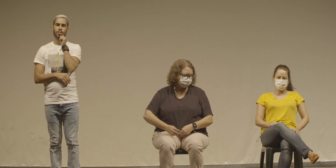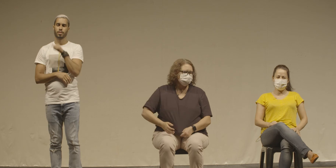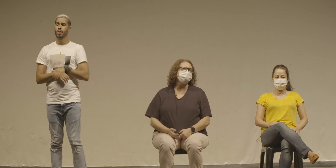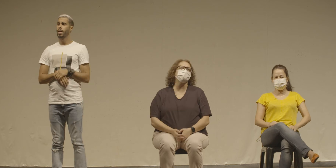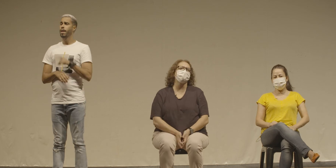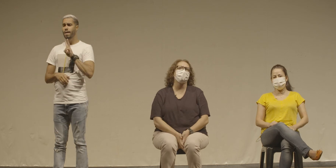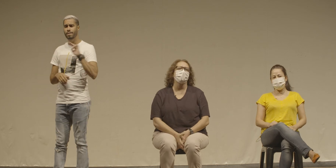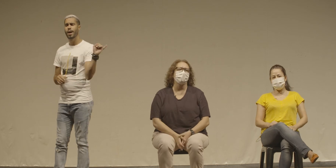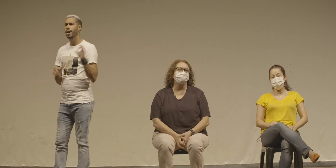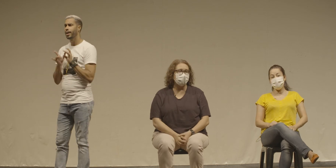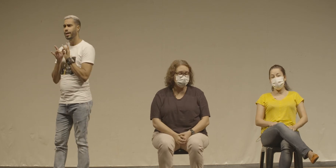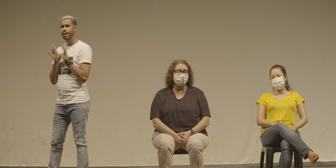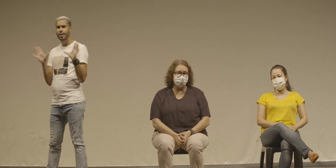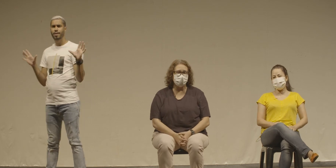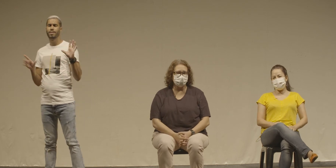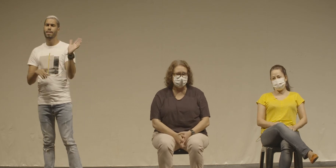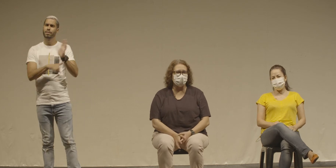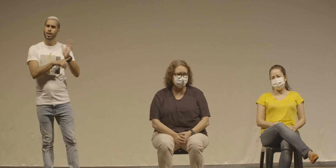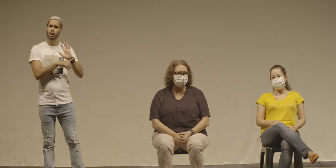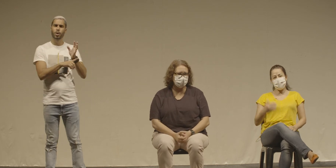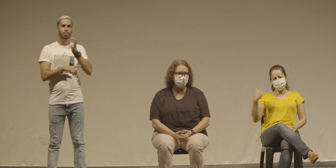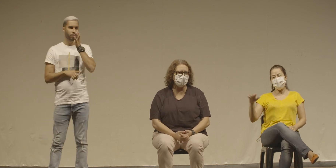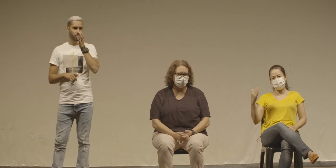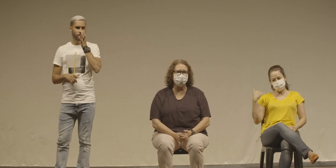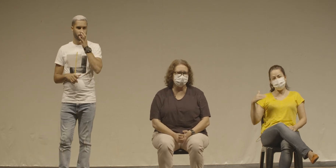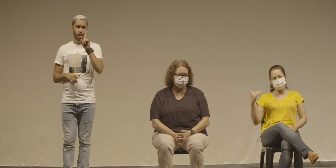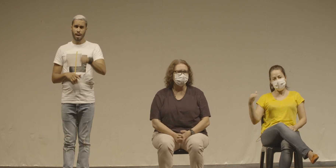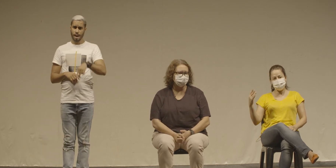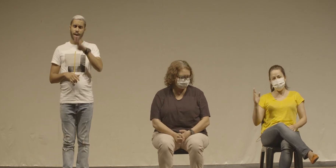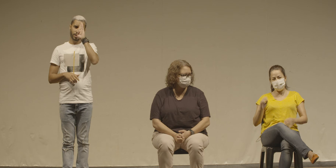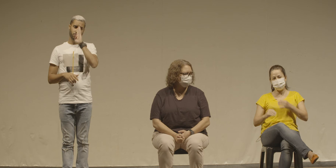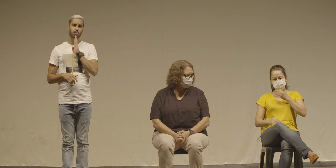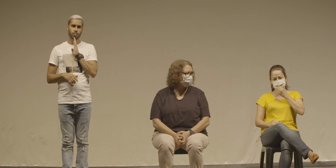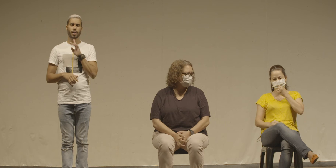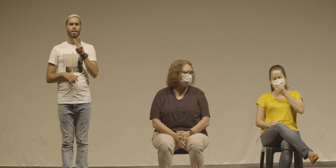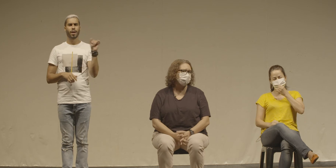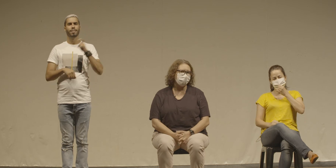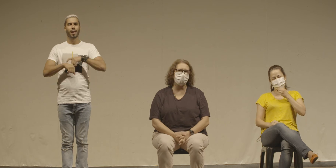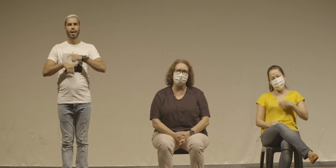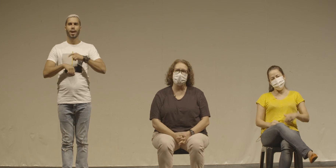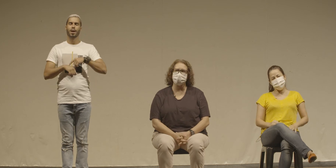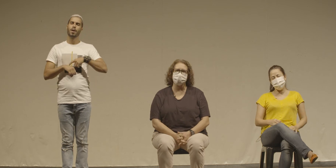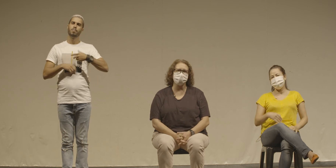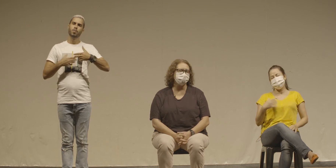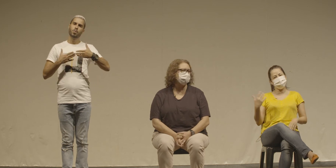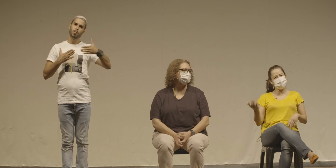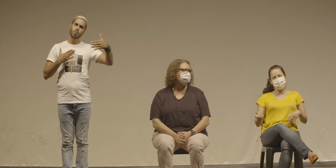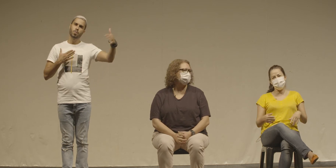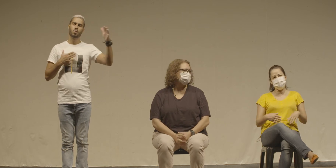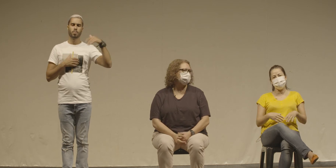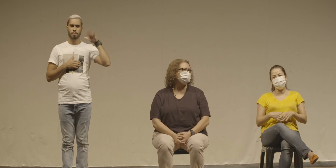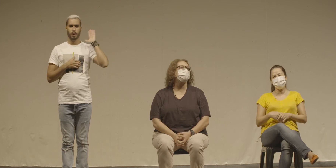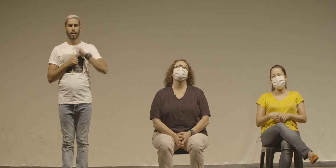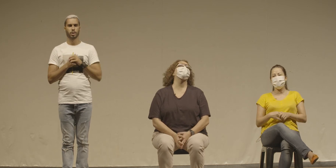lá também o filme, tem muita coisa legal. Gratuitamente o acesso. Eu acho que vai ficar mais tempo também. E aí, assim,